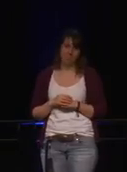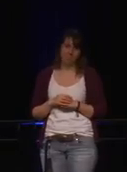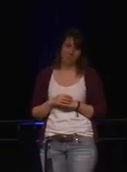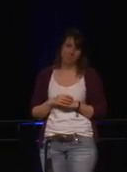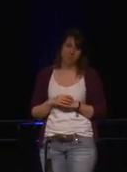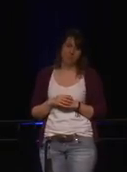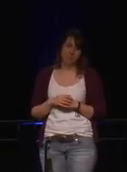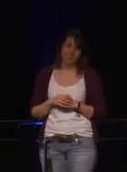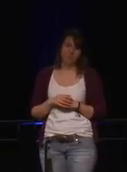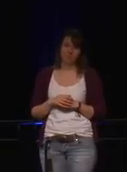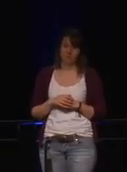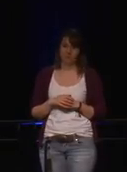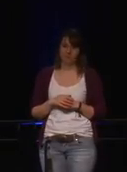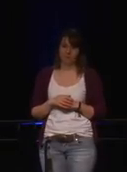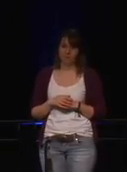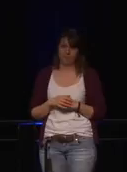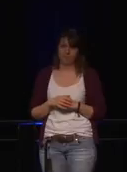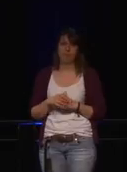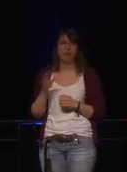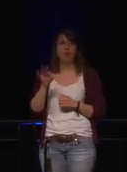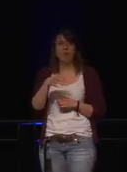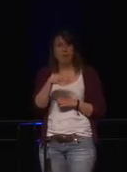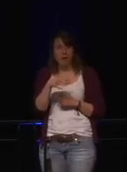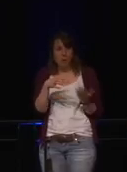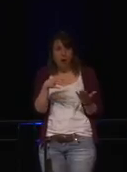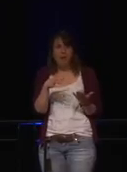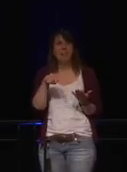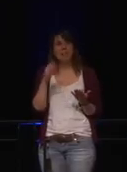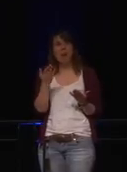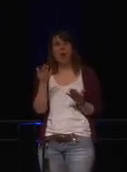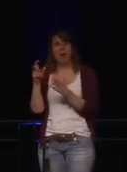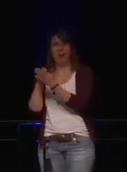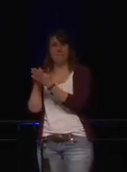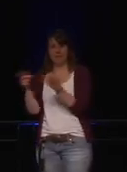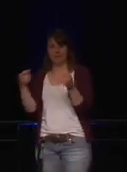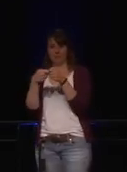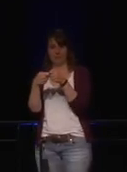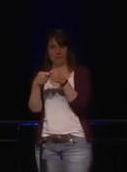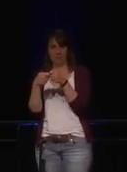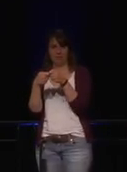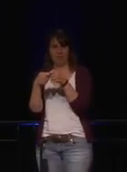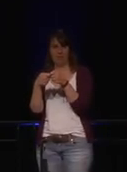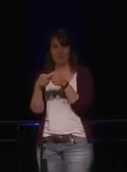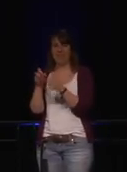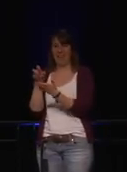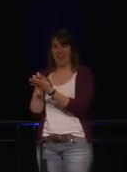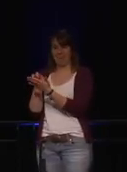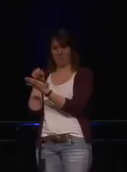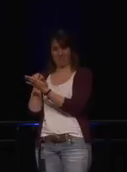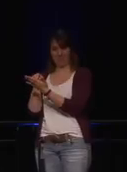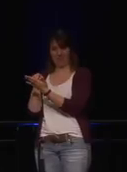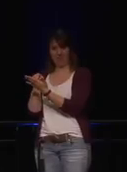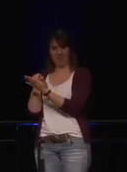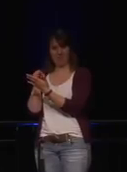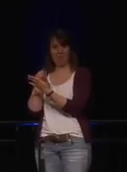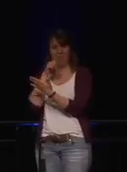Back menor. Y podéis aquí ver el icono. Y esto es un vibrador y una aplicación. Y la aplicación